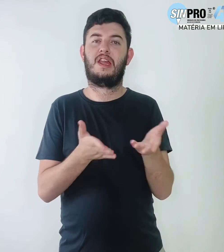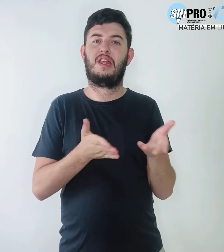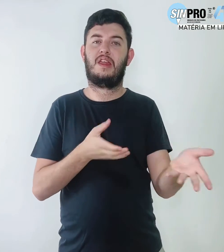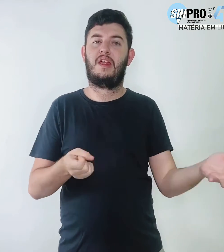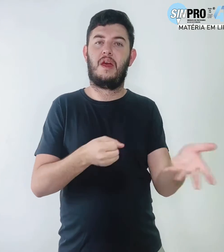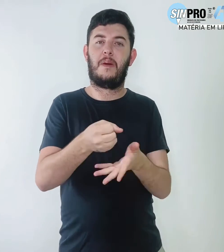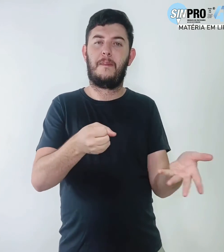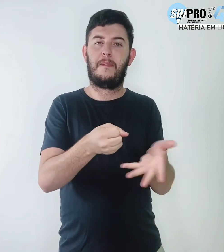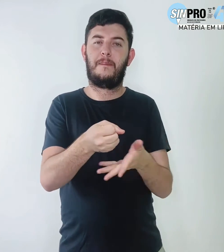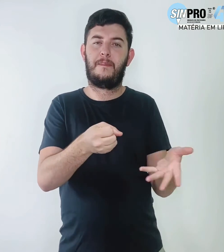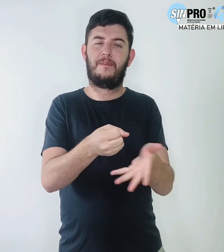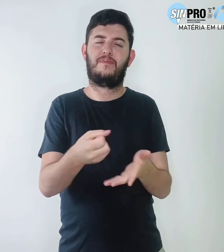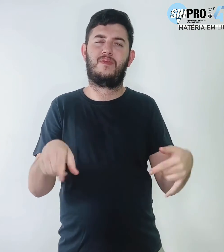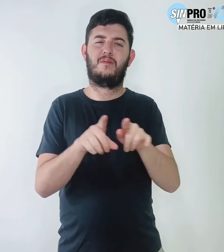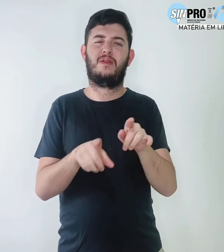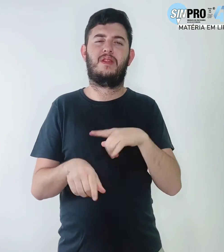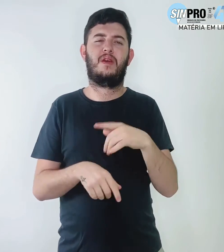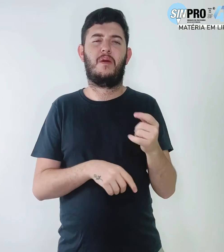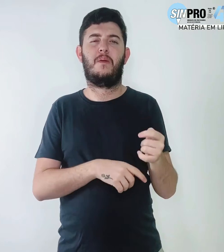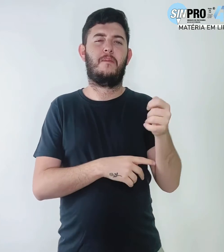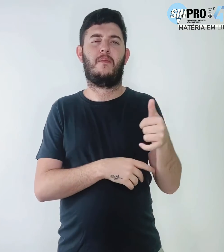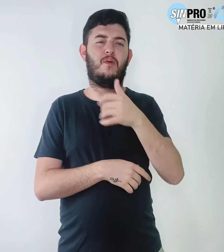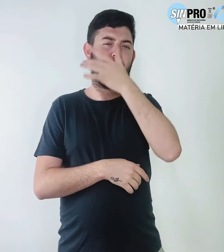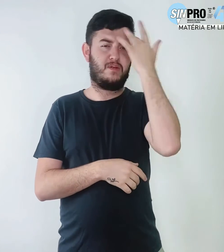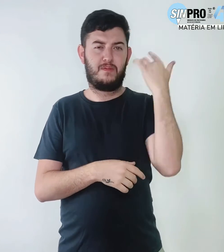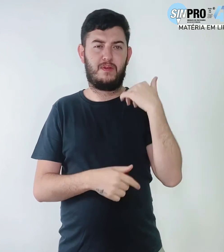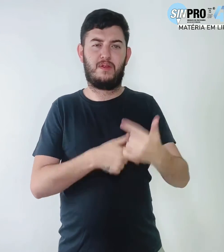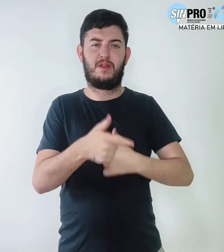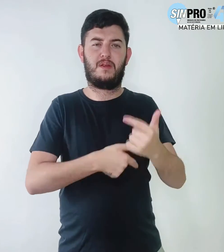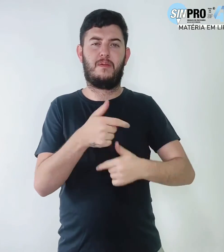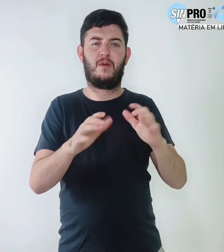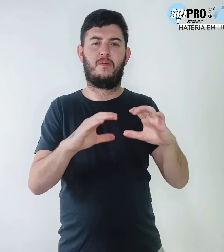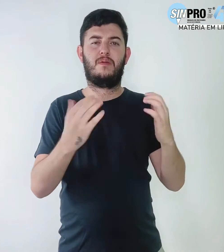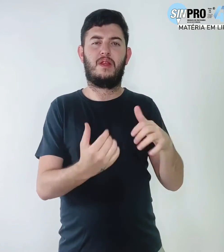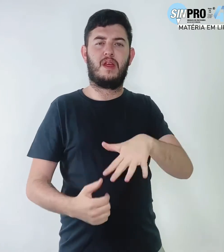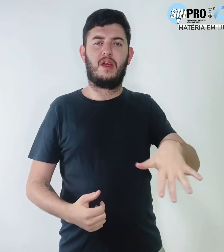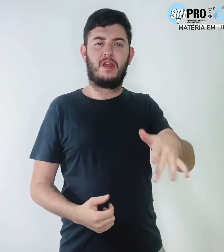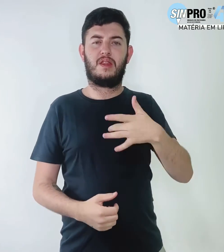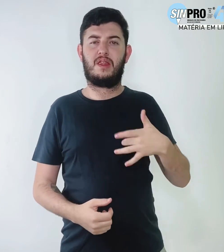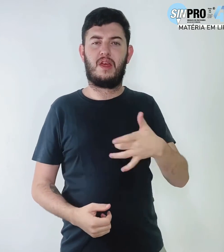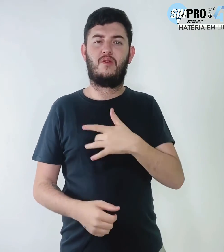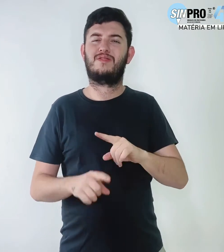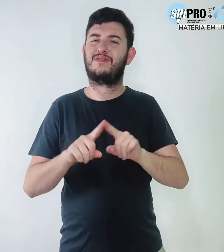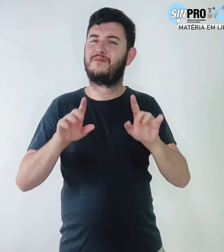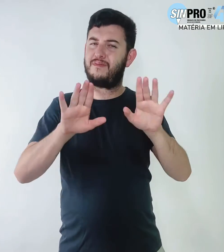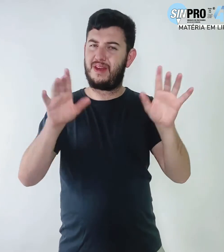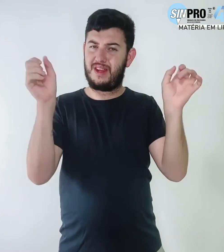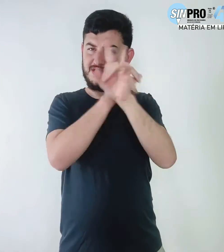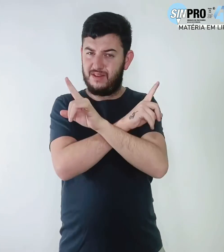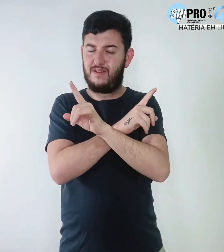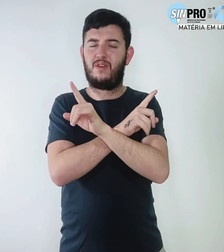atenção primária, com um baixíssimo número de agentes comunitários de saúde, o que dificulta